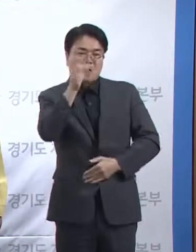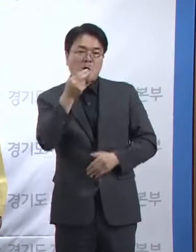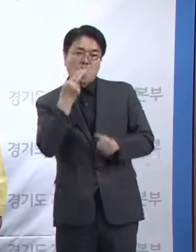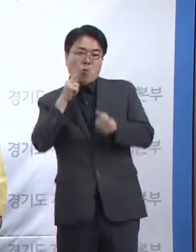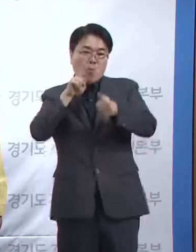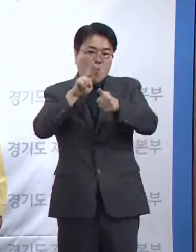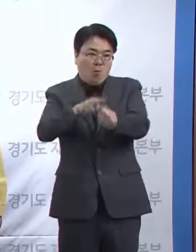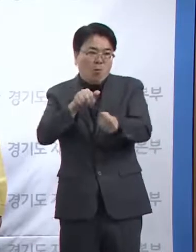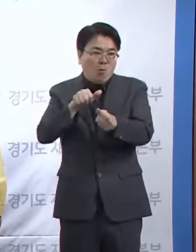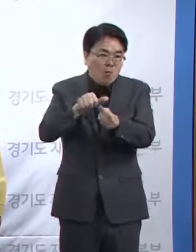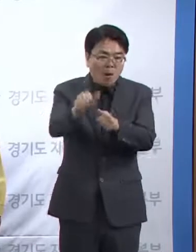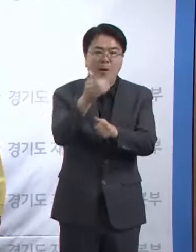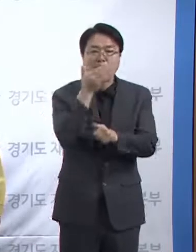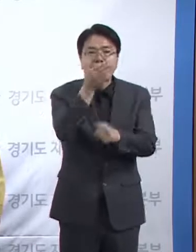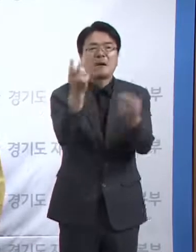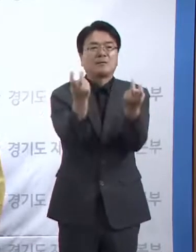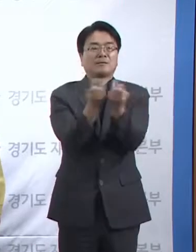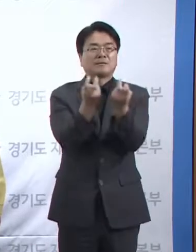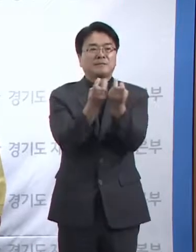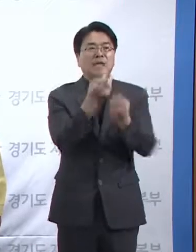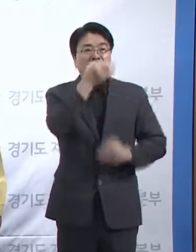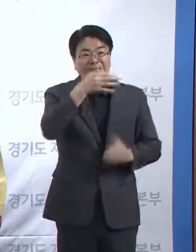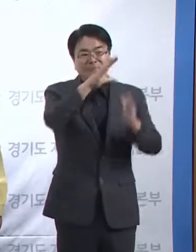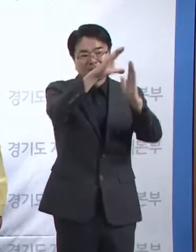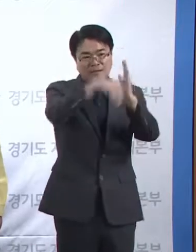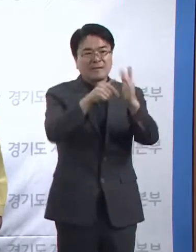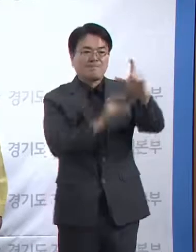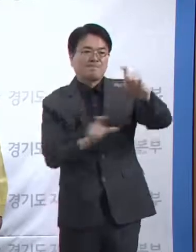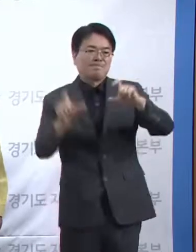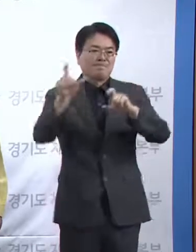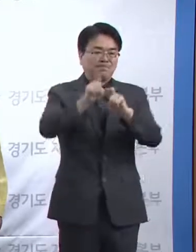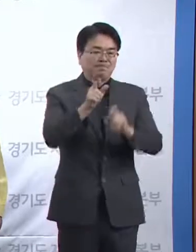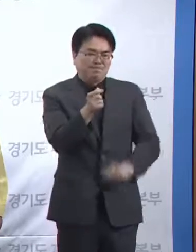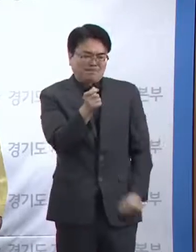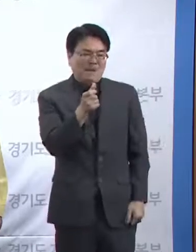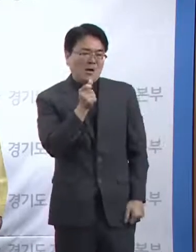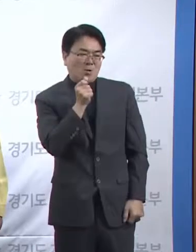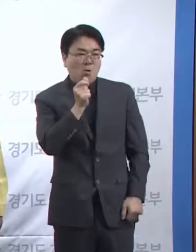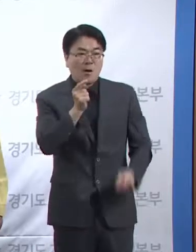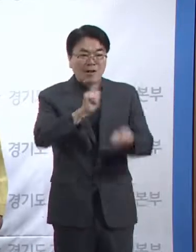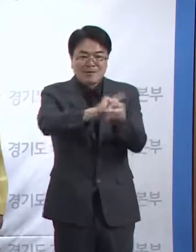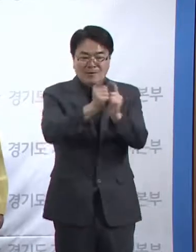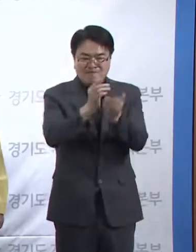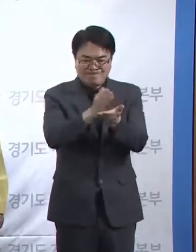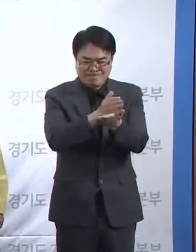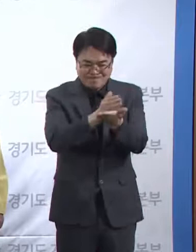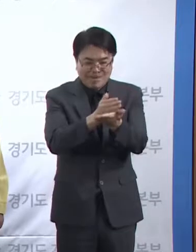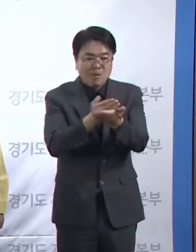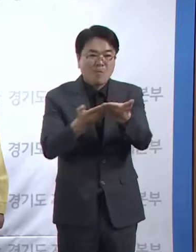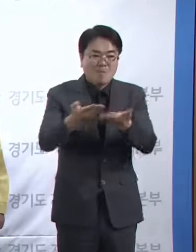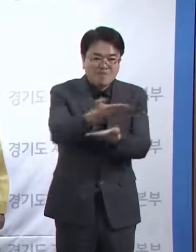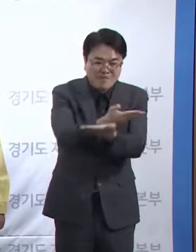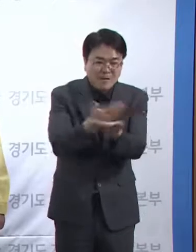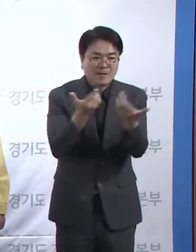있습니다. 힘들 때일수록 콩알조차 나누는 연대감이 필요합니다.